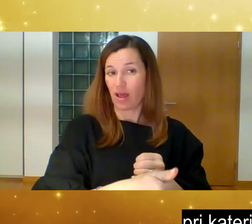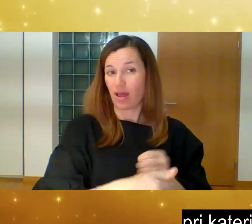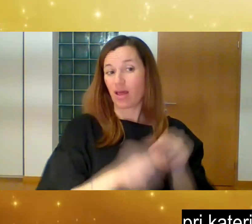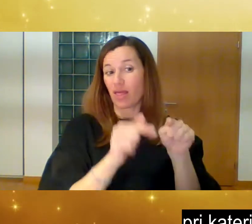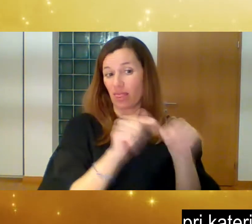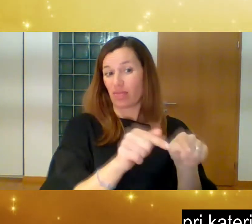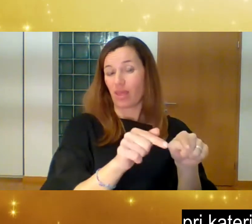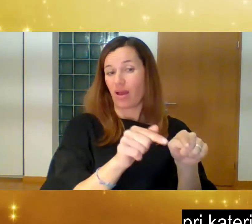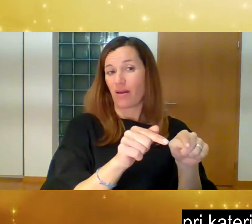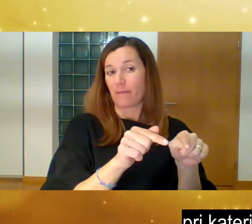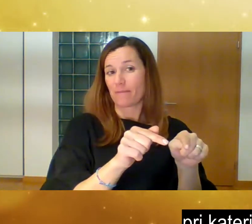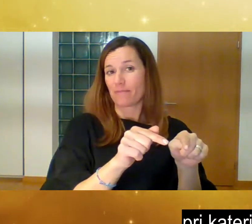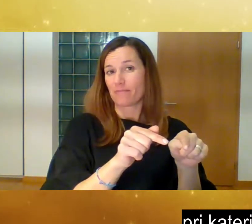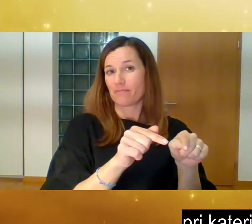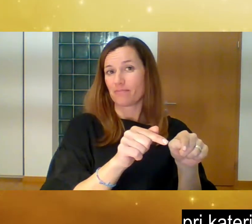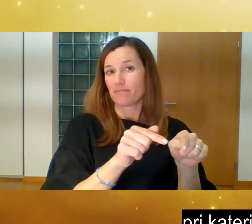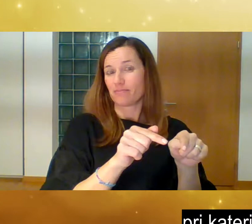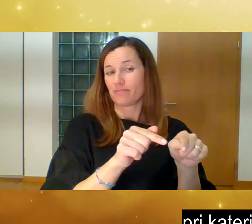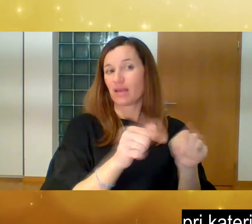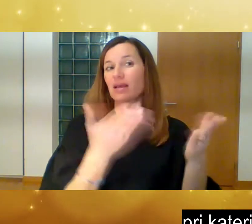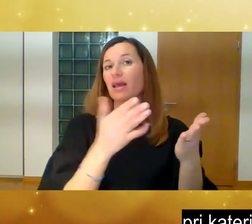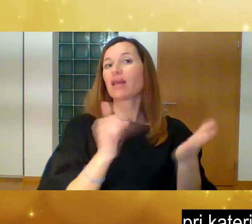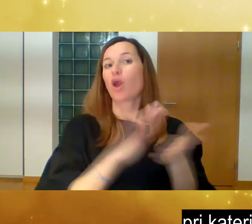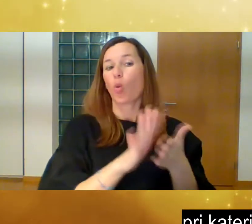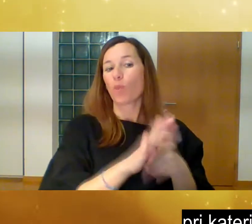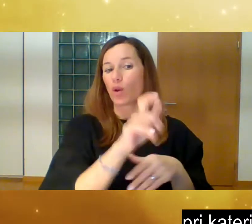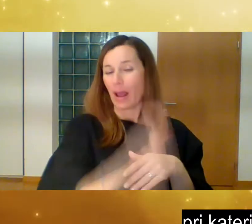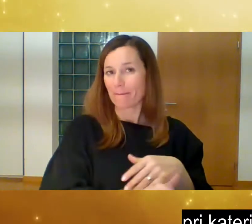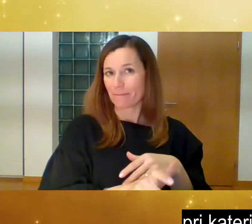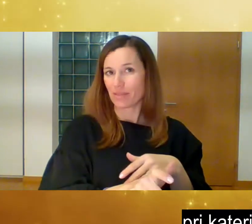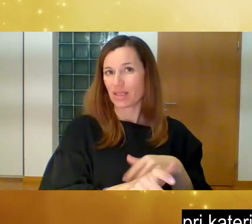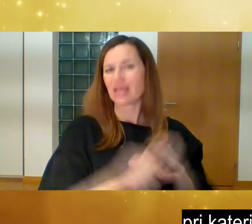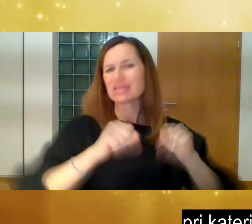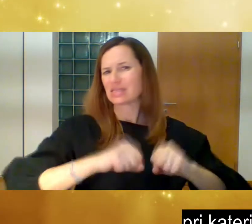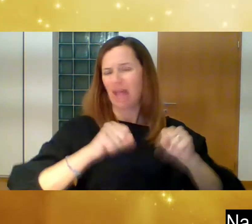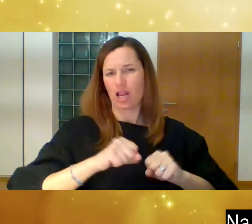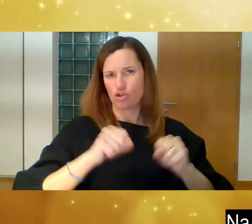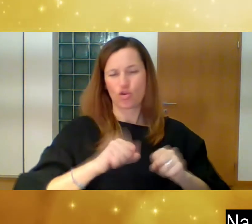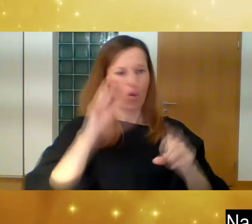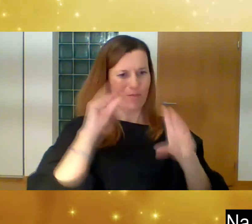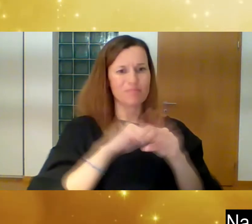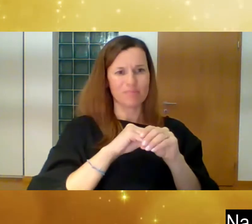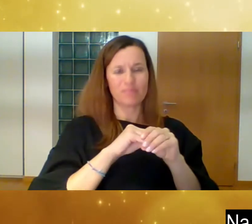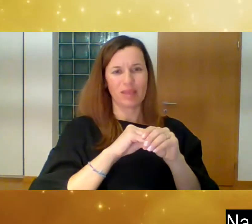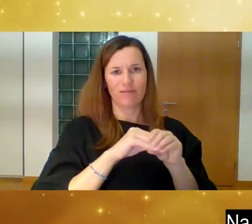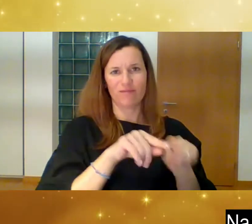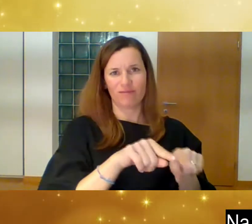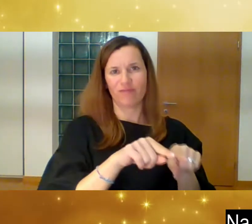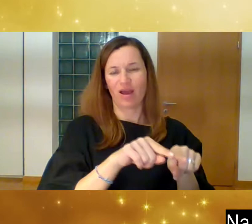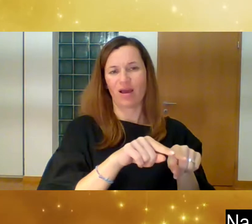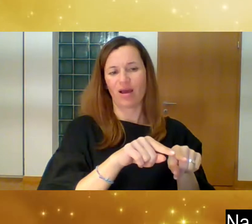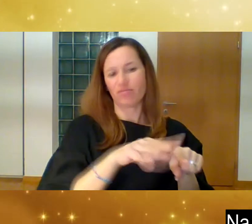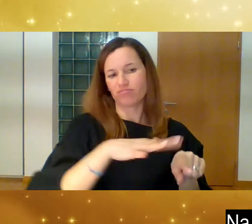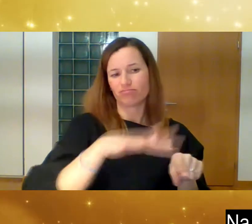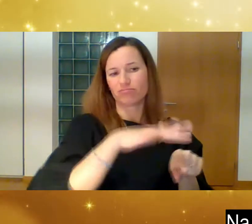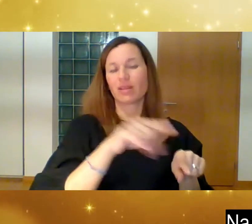je, bom rekla, uporabnik stalno biva, in na tej upravni enoti se tudi